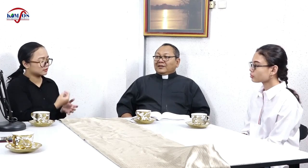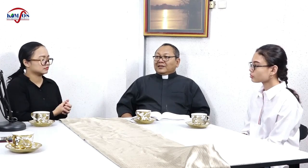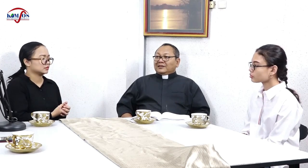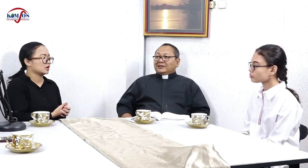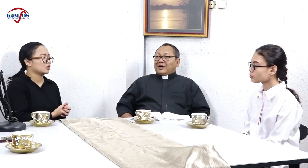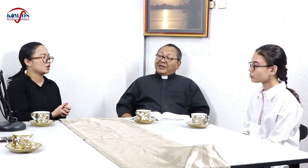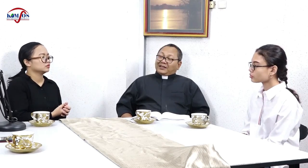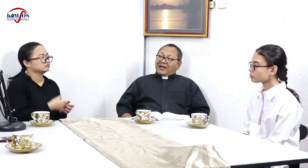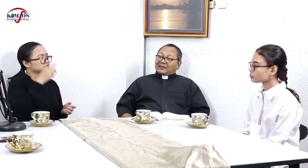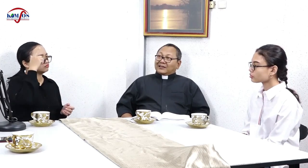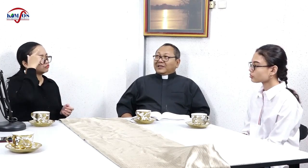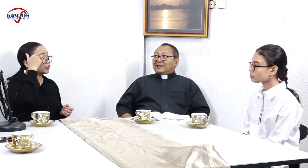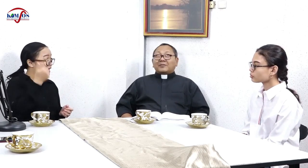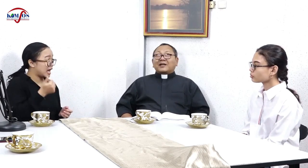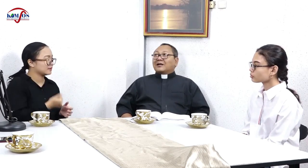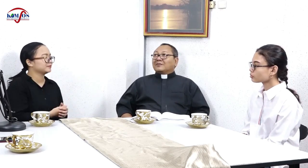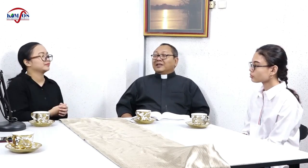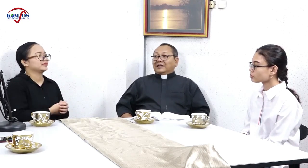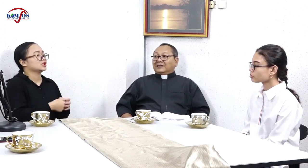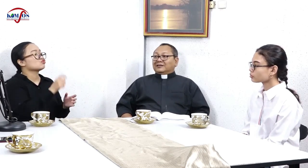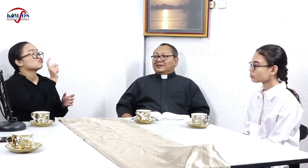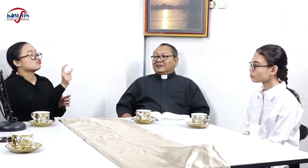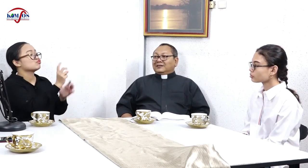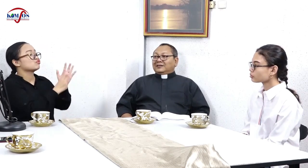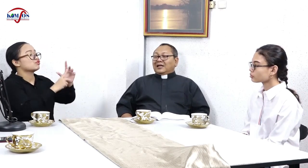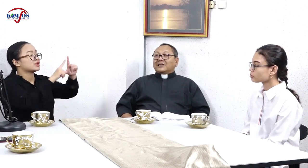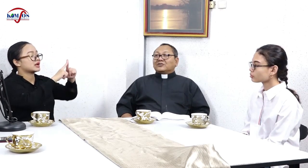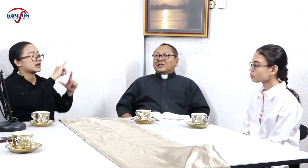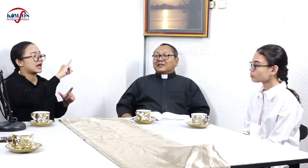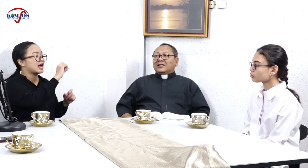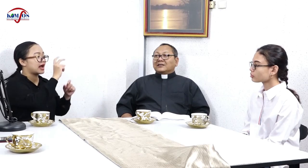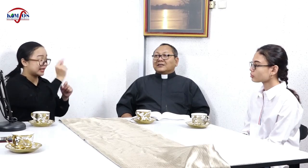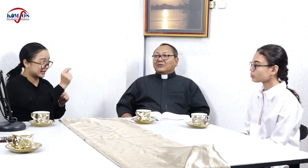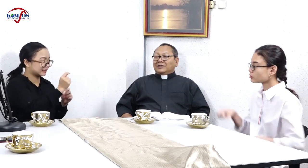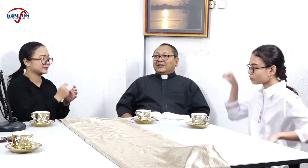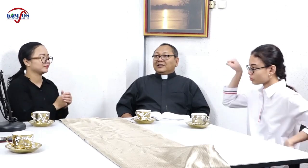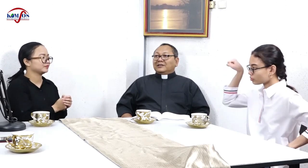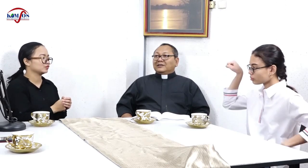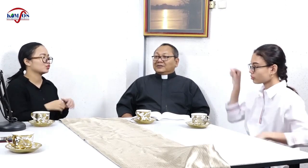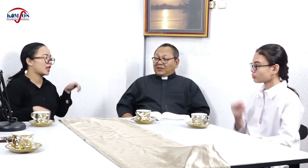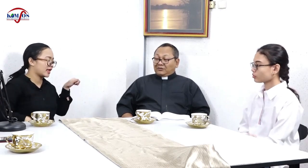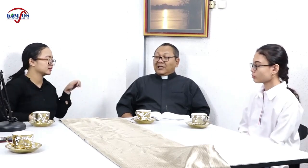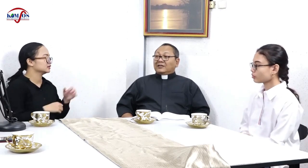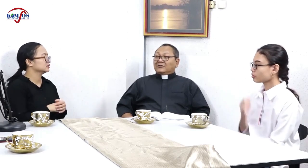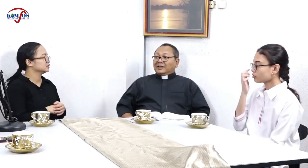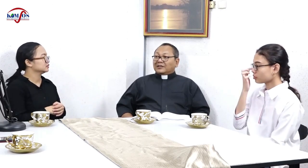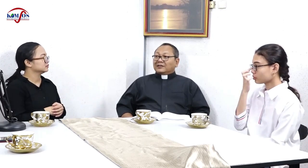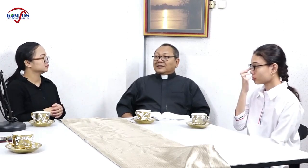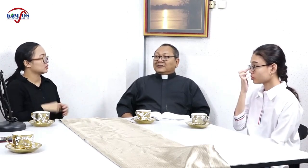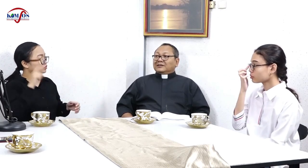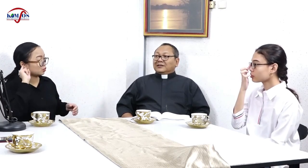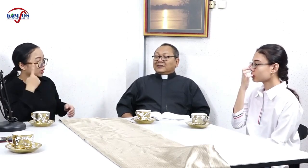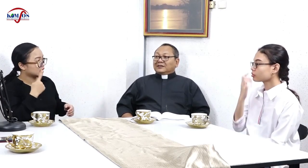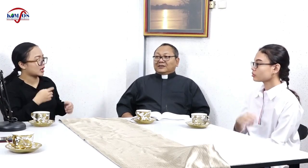jadi dia mendengar Tetapi kan tidak pernah melihat saya ada juga yang tuli juga kuliah di